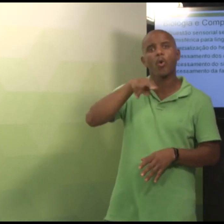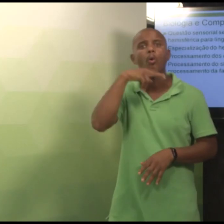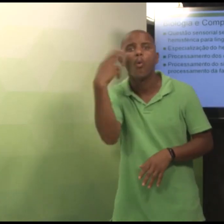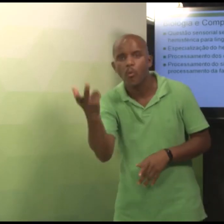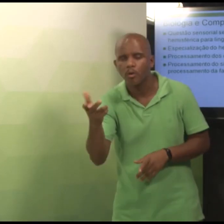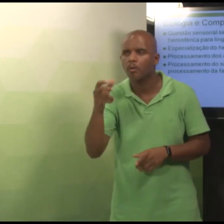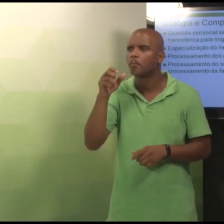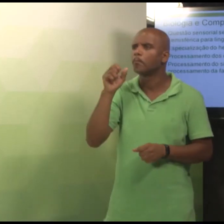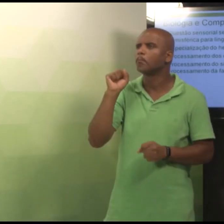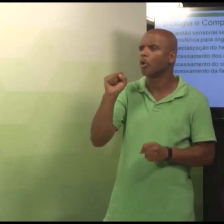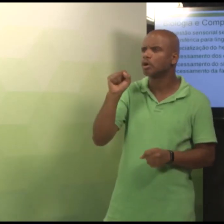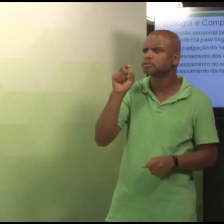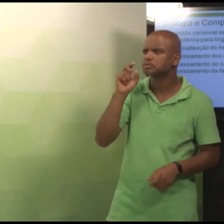ou compreendida.